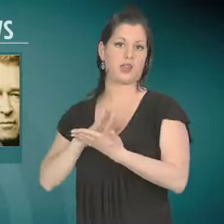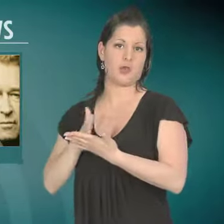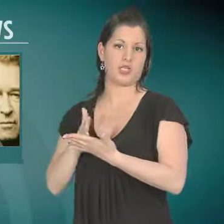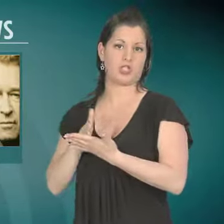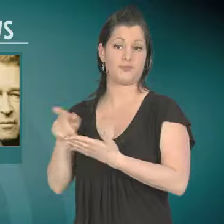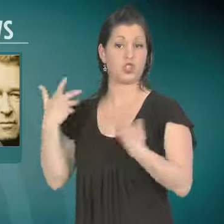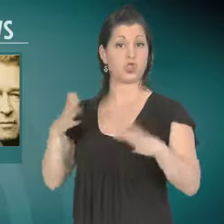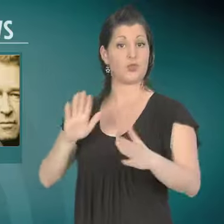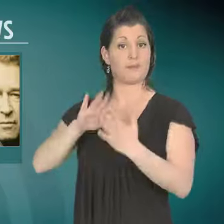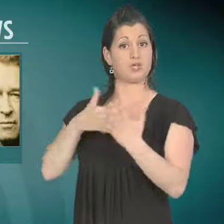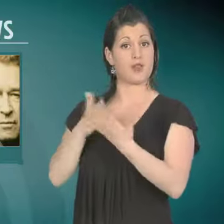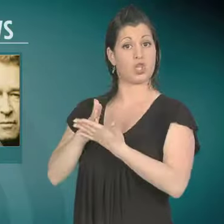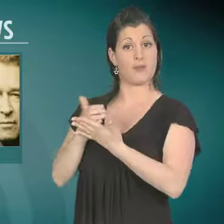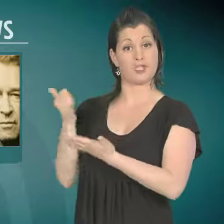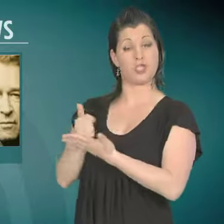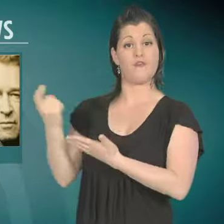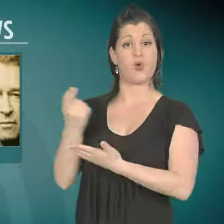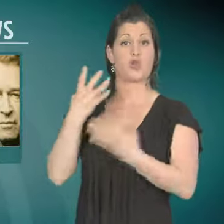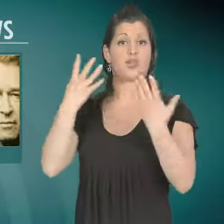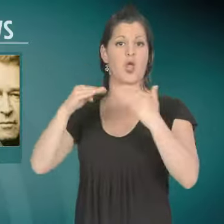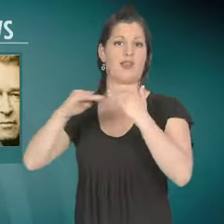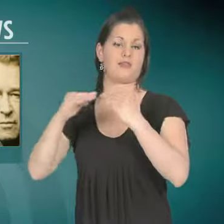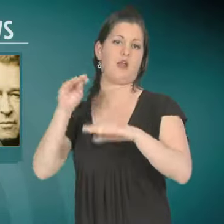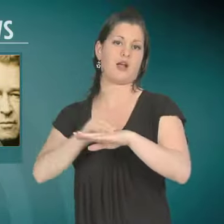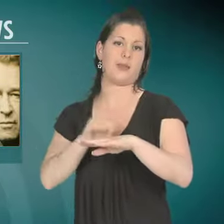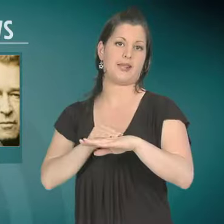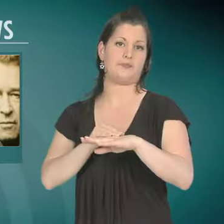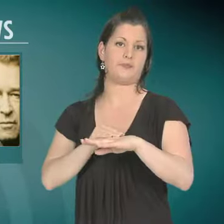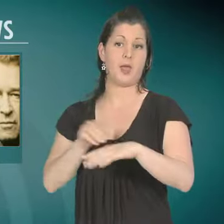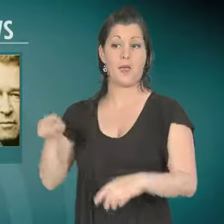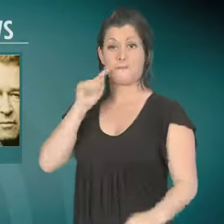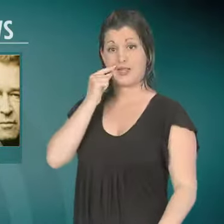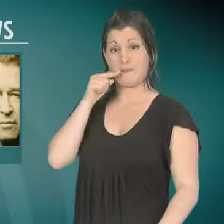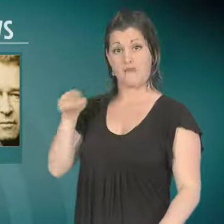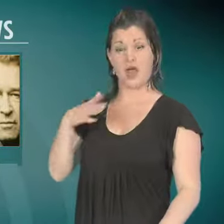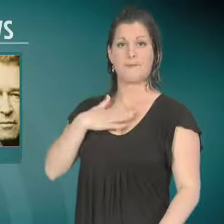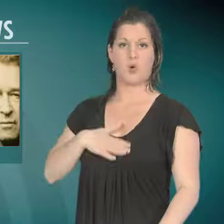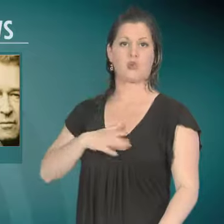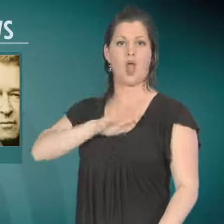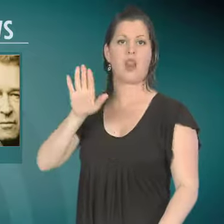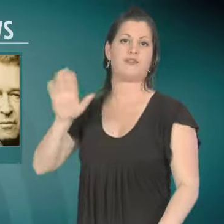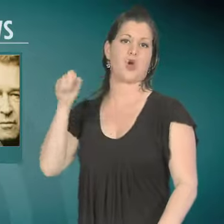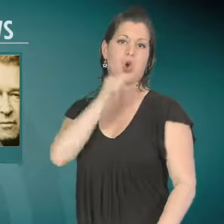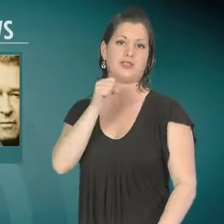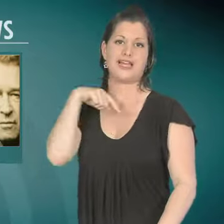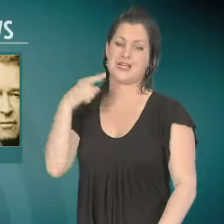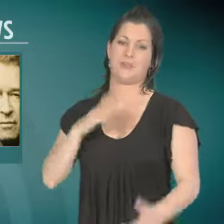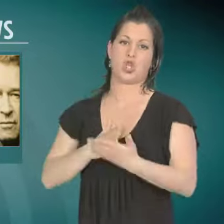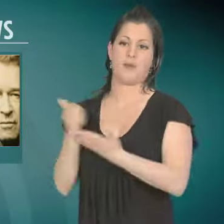bereits Dolmetscher aus 9 Ländern angemeldet. Peter Maffay möchte bei allen seinen Konzerten Dolmetscher